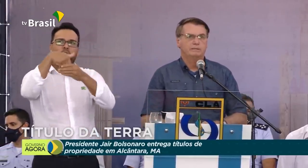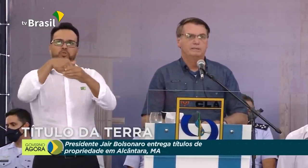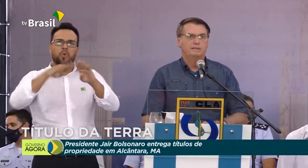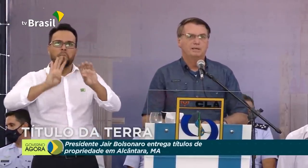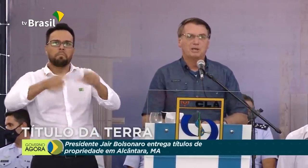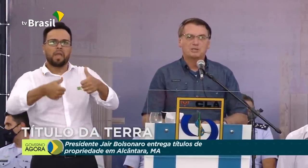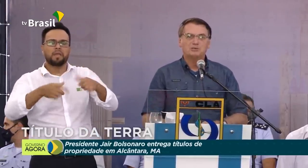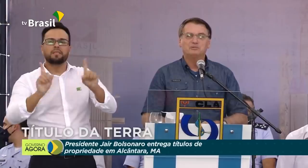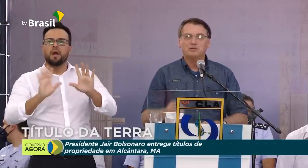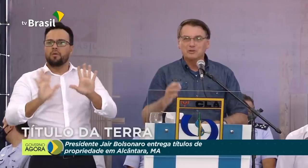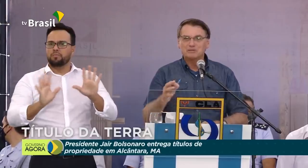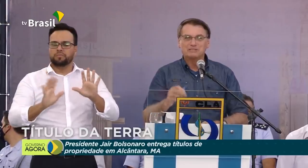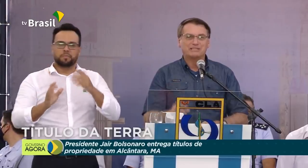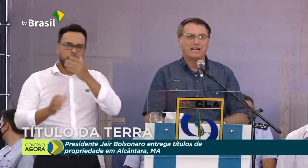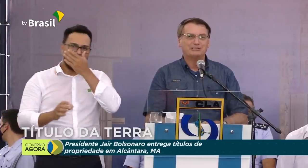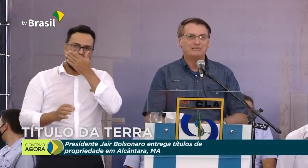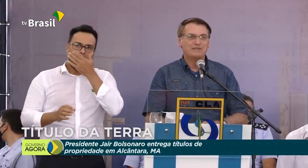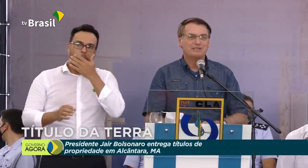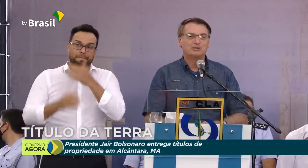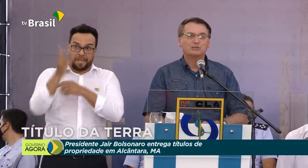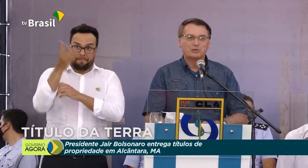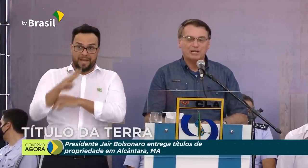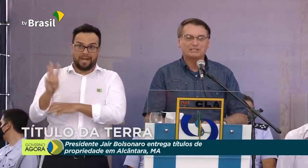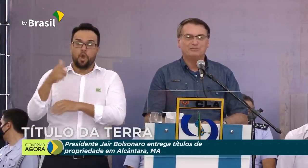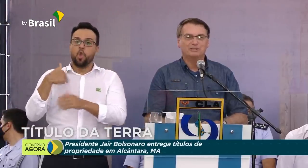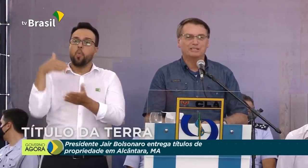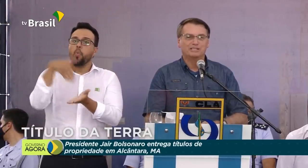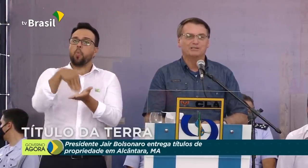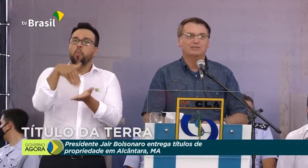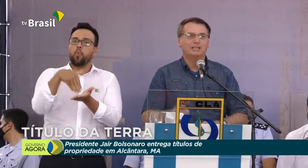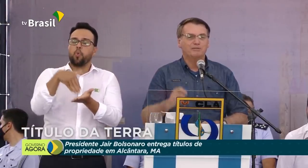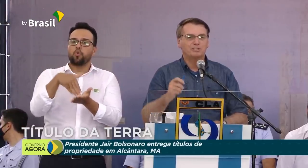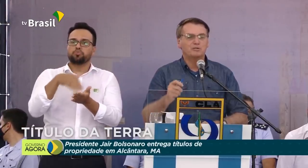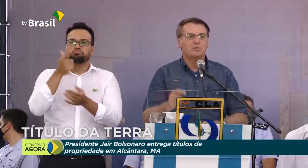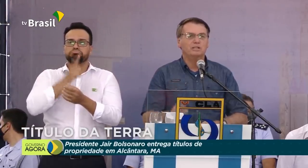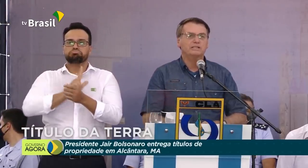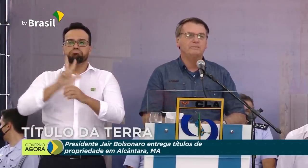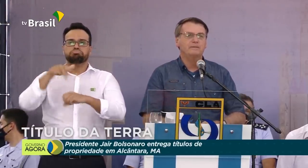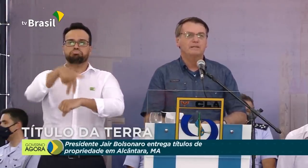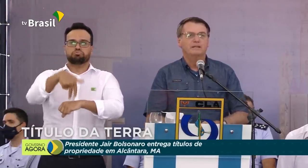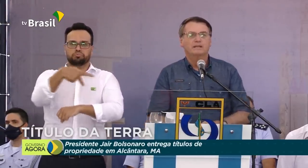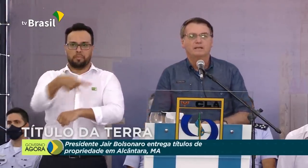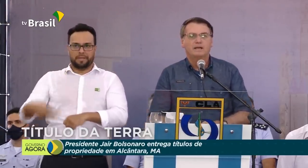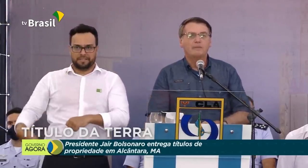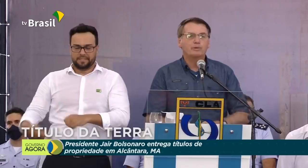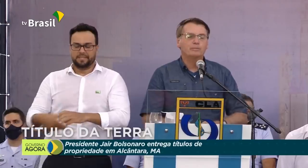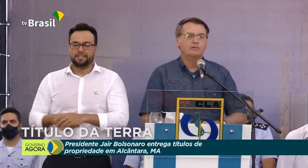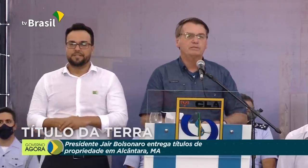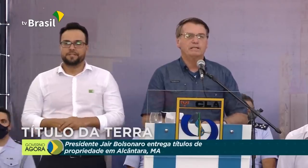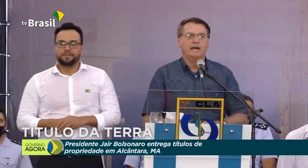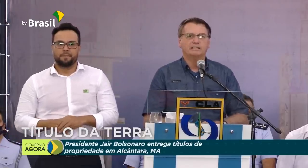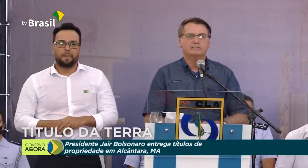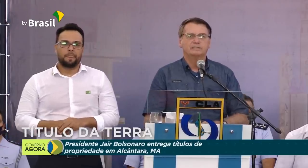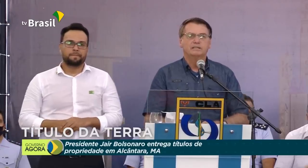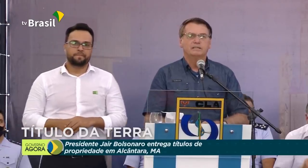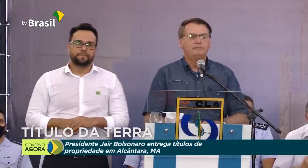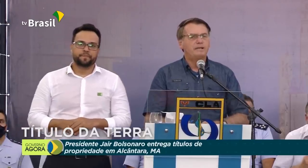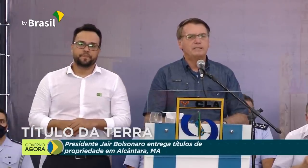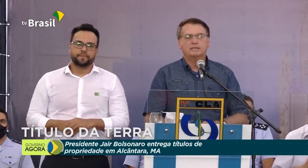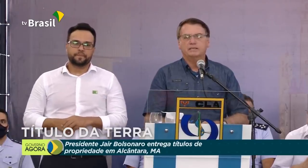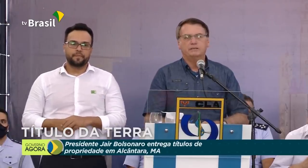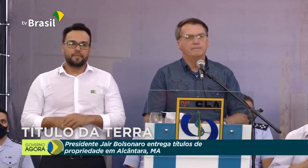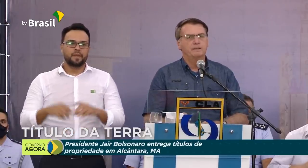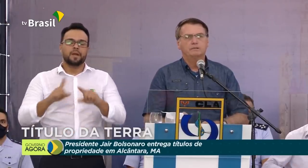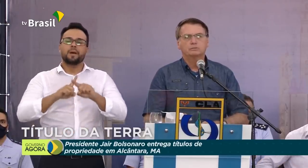estado. Aqui eu fui o último estado no tocante à votação, levando-se em conta a proporcionalidade.